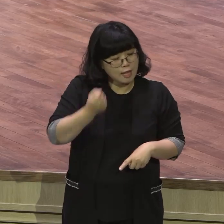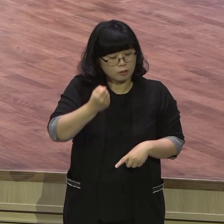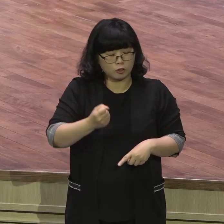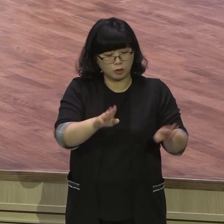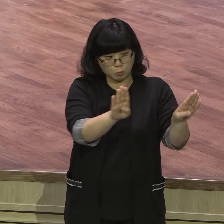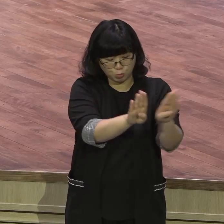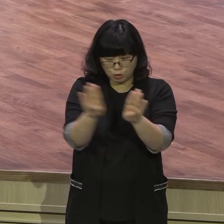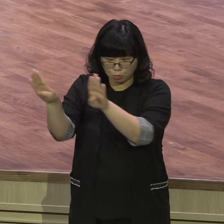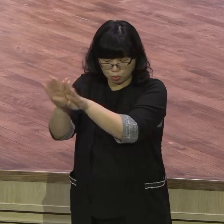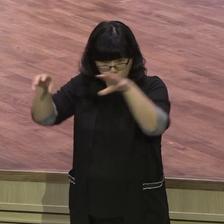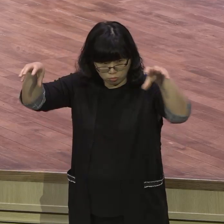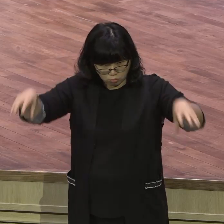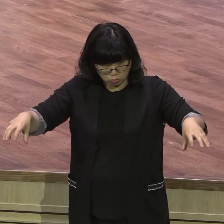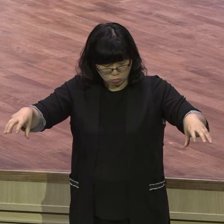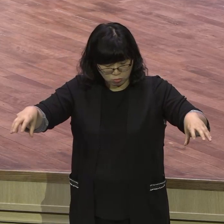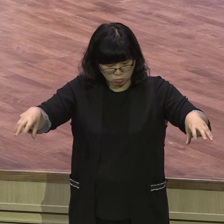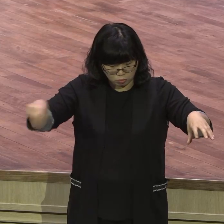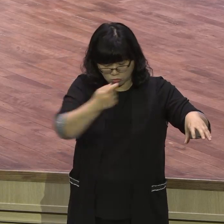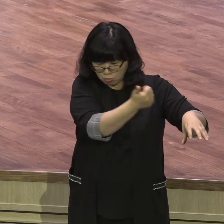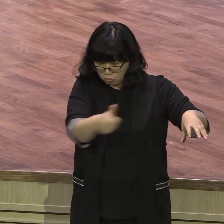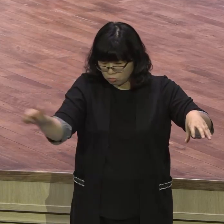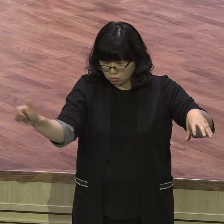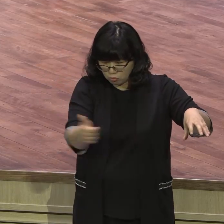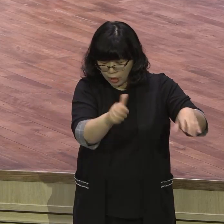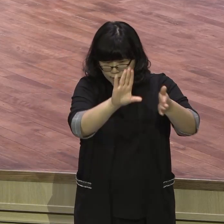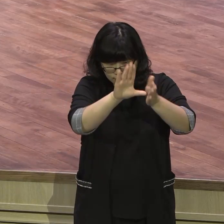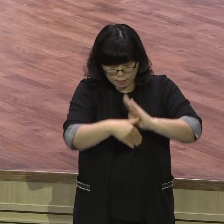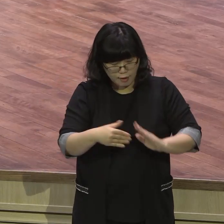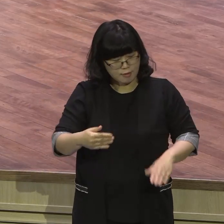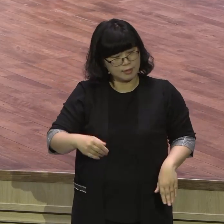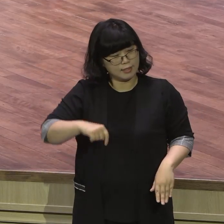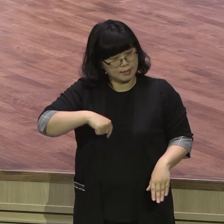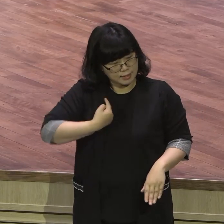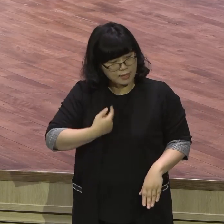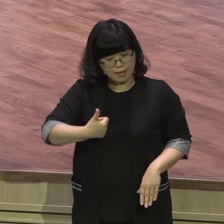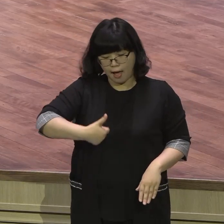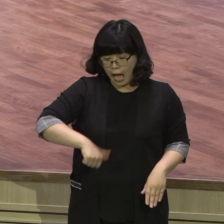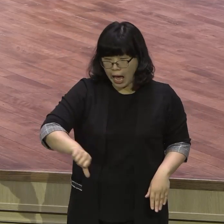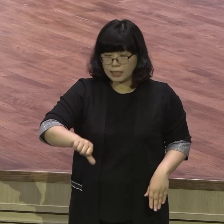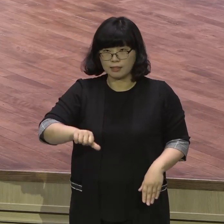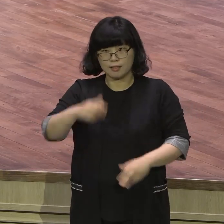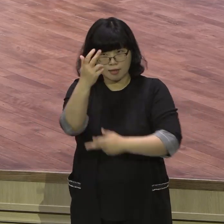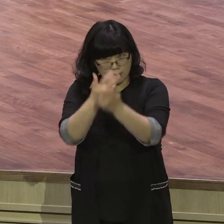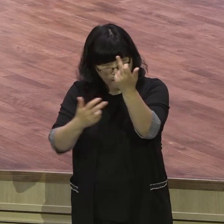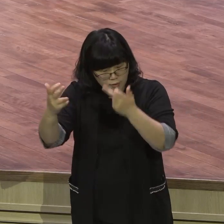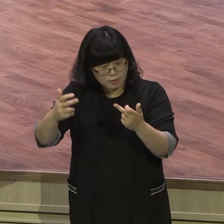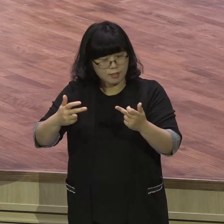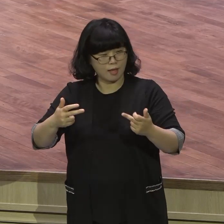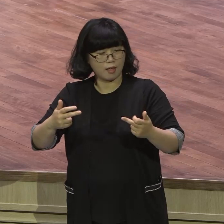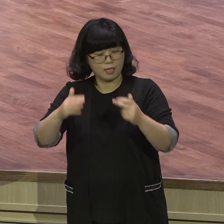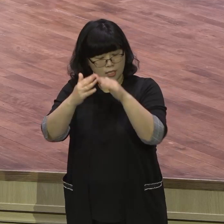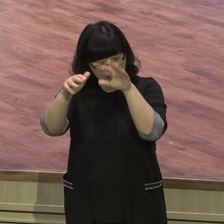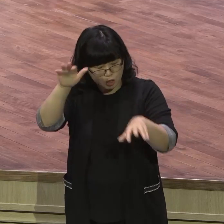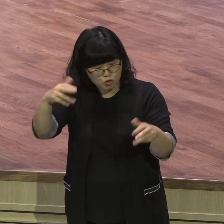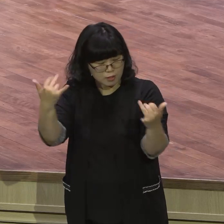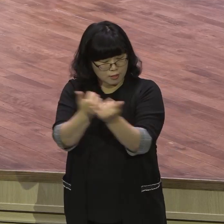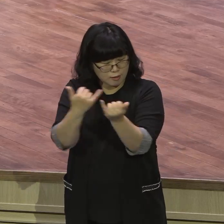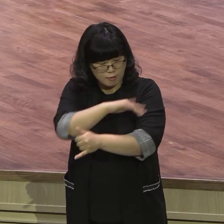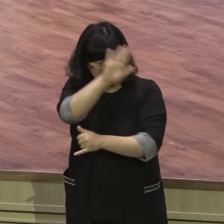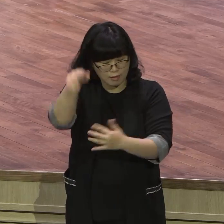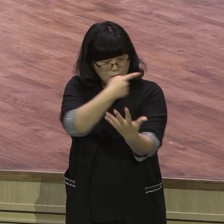각사람이 그 형제를 각사람이 자기의 친구를 각사람이 자기 이웃을 죽이라 하였느니라 내 위 자순이 모세의